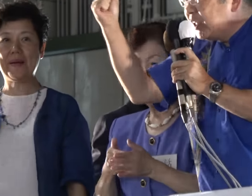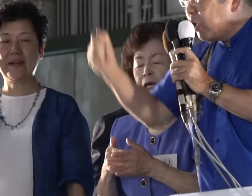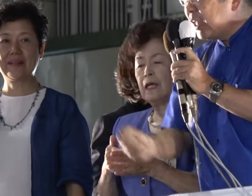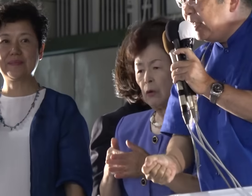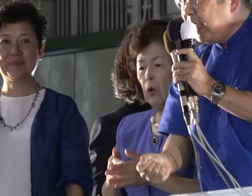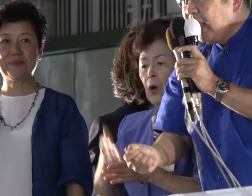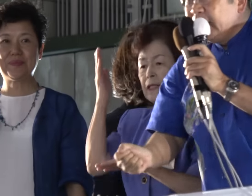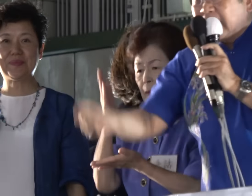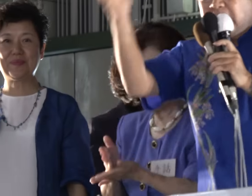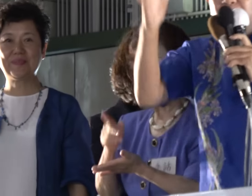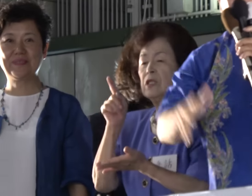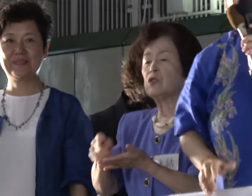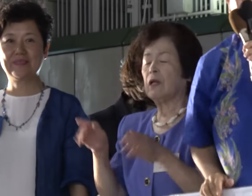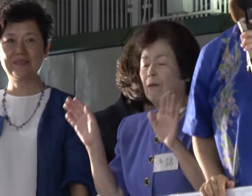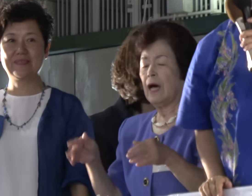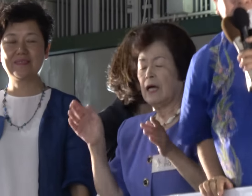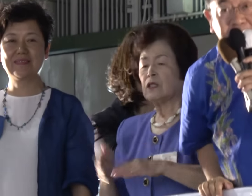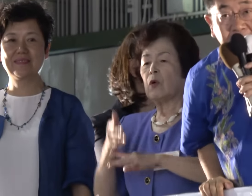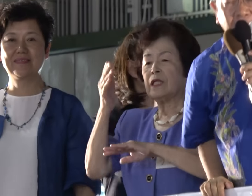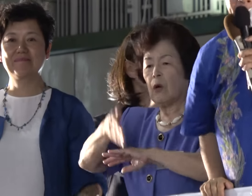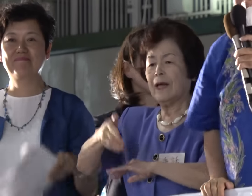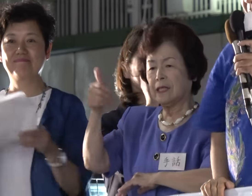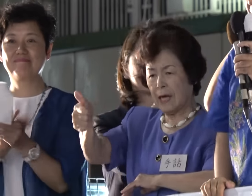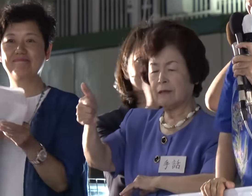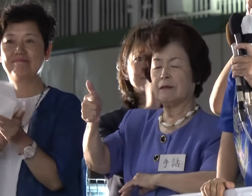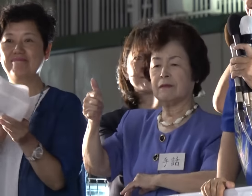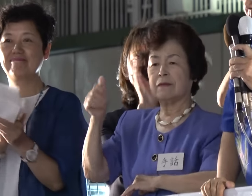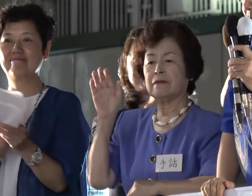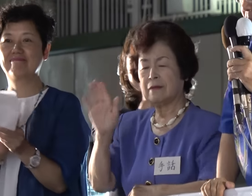越俊太郎さんにやってもらおうではありませんか。